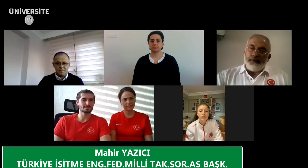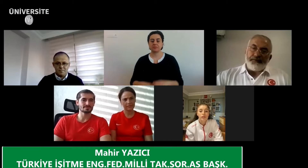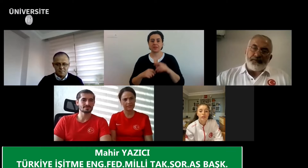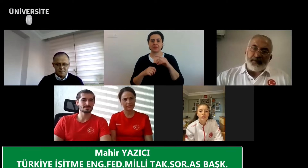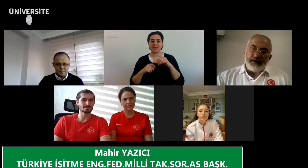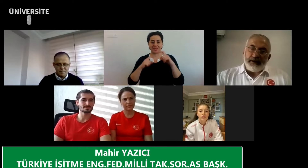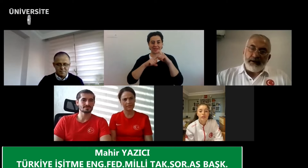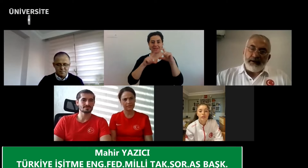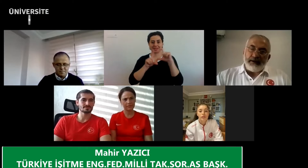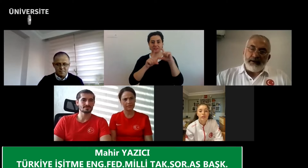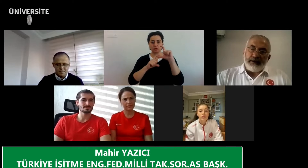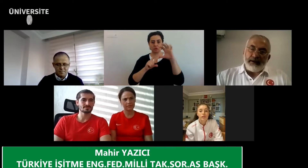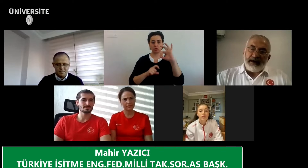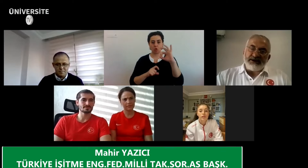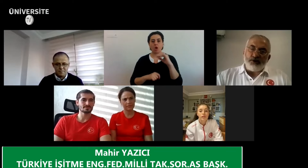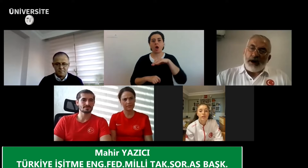ESYO,